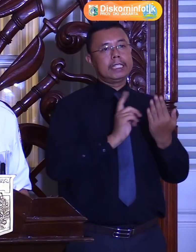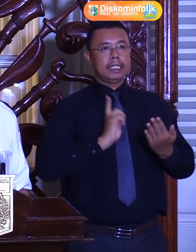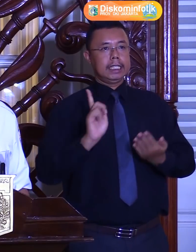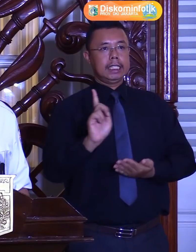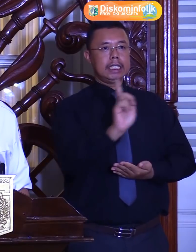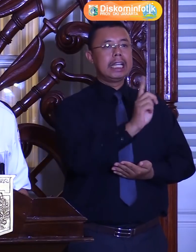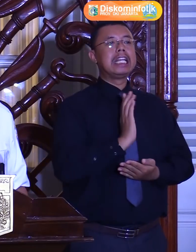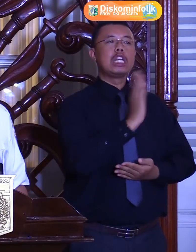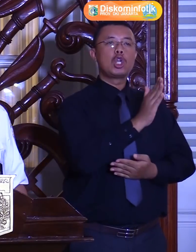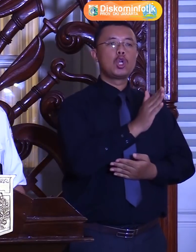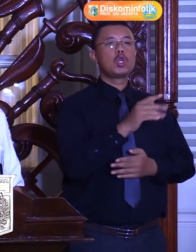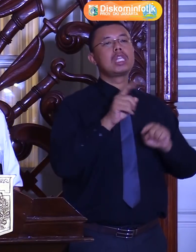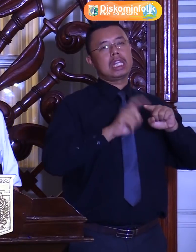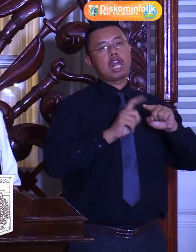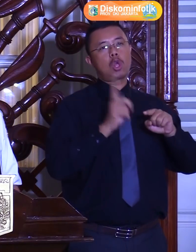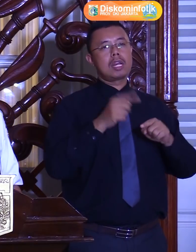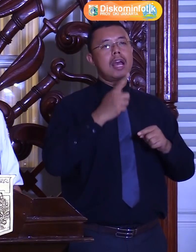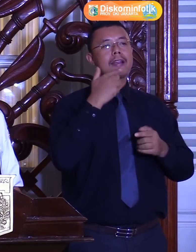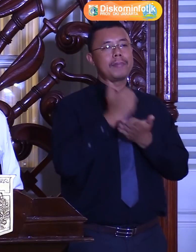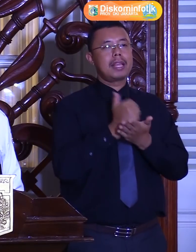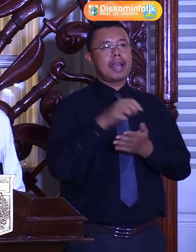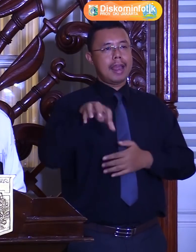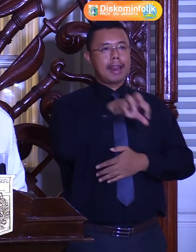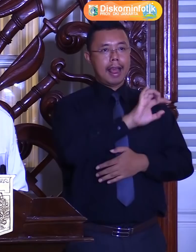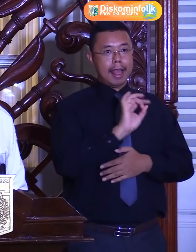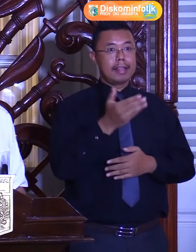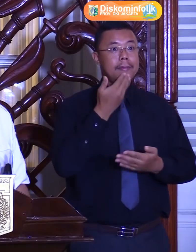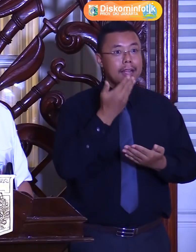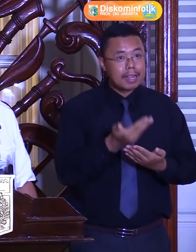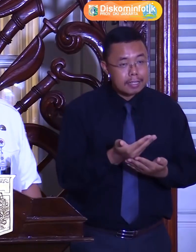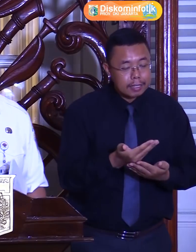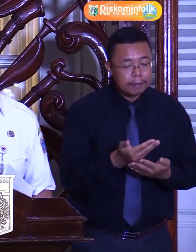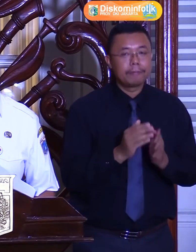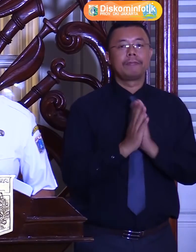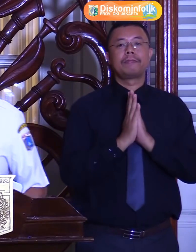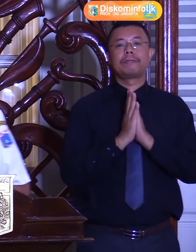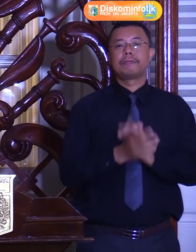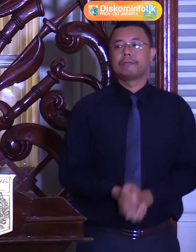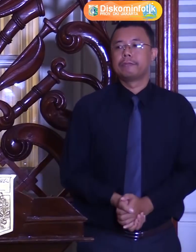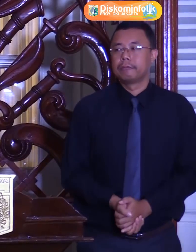tantangan dan kebutuhan di daerahnya masing-masing. Begitu ya. Sip, makasih, teman-teman.